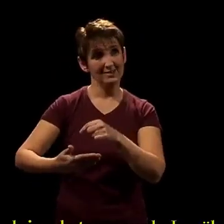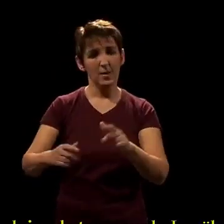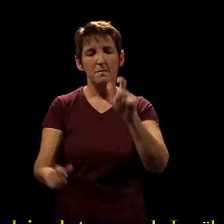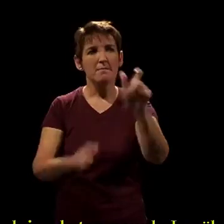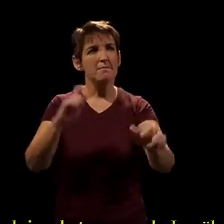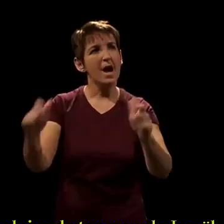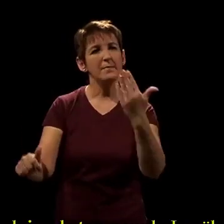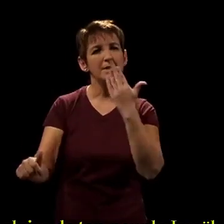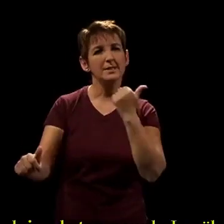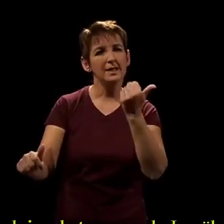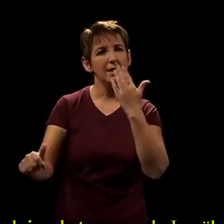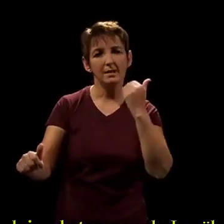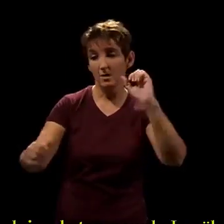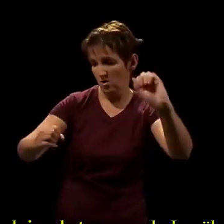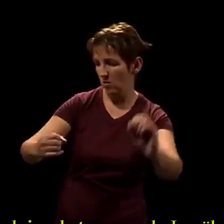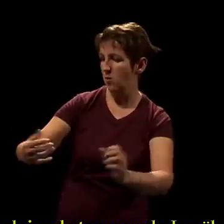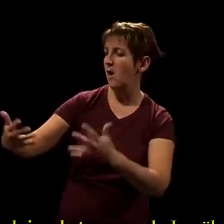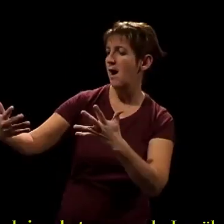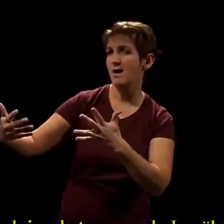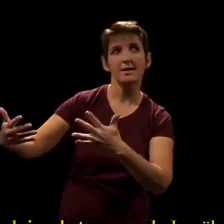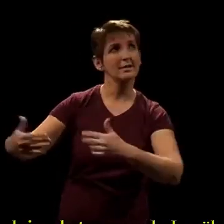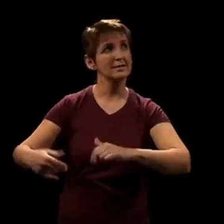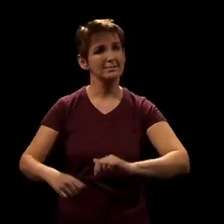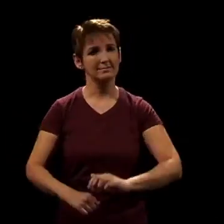C'est la gloire de ton peuple, Israël.